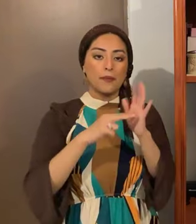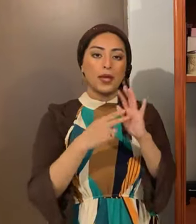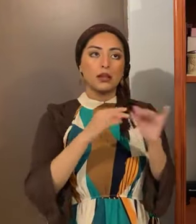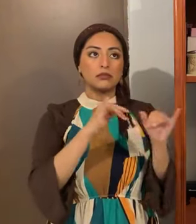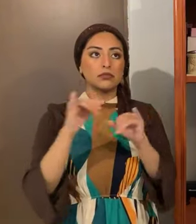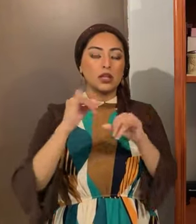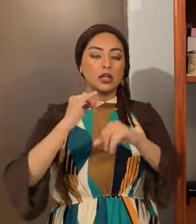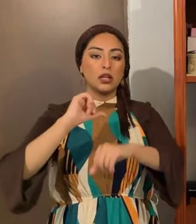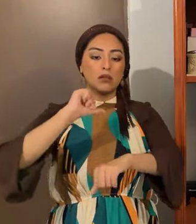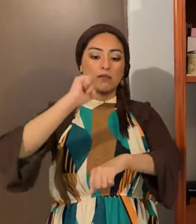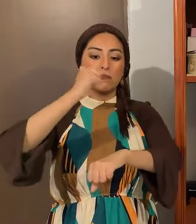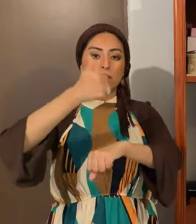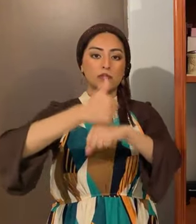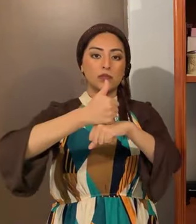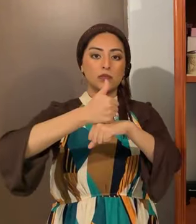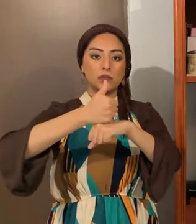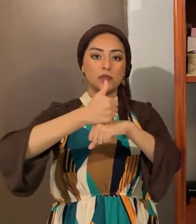fundamento,